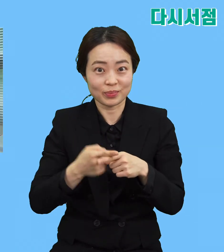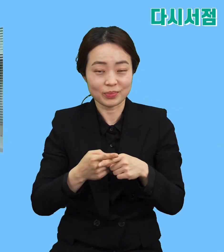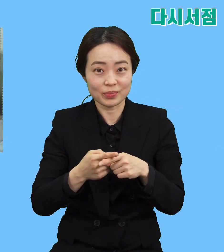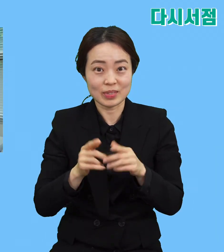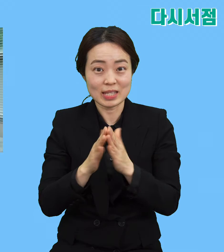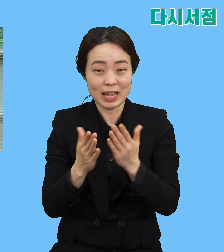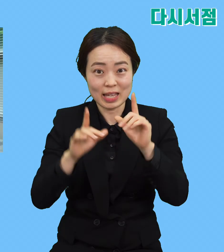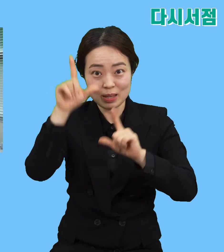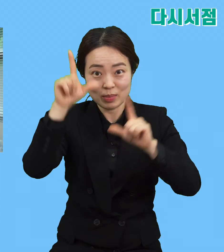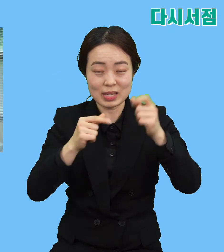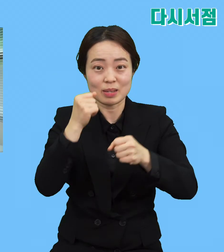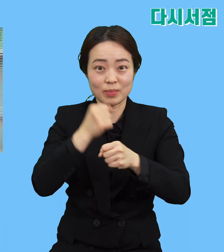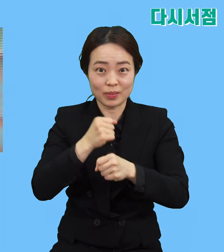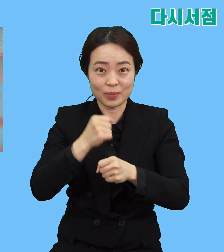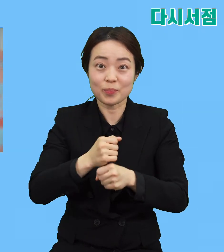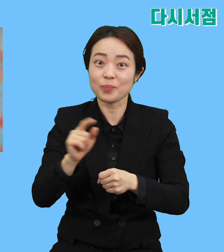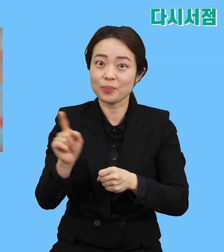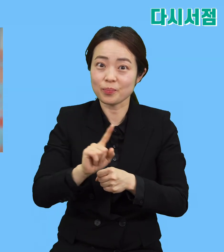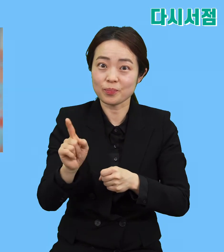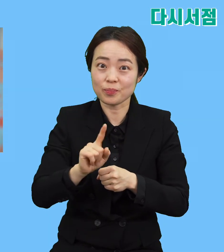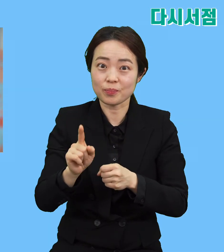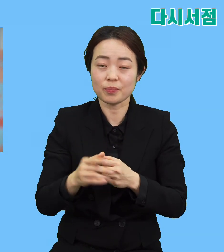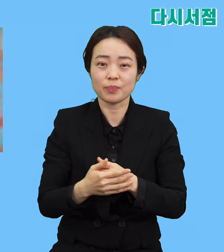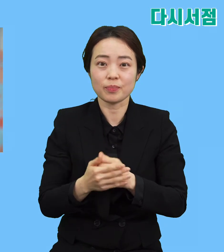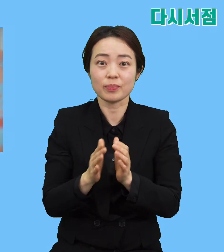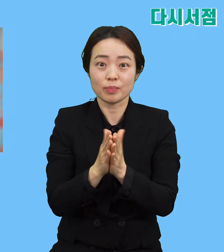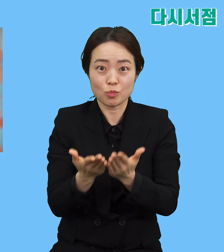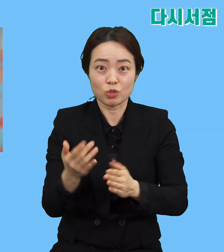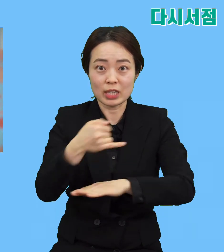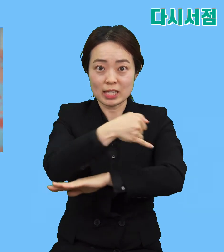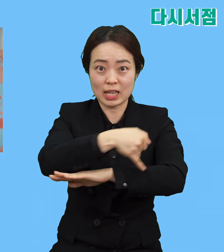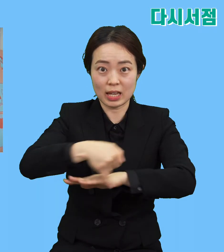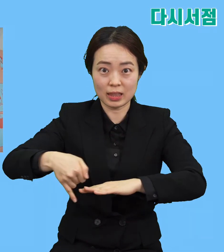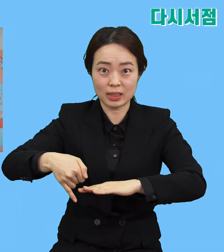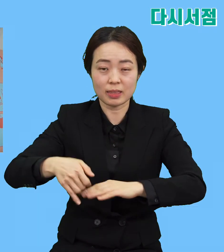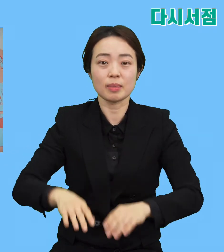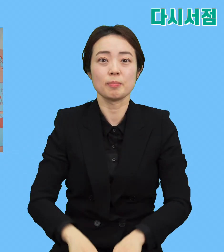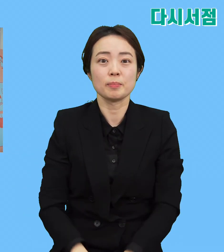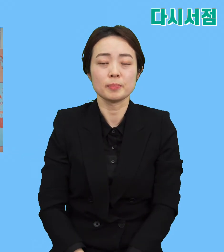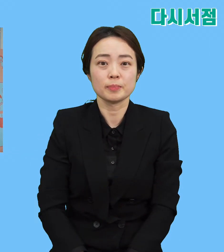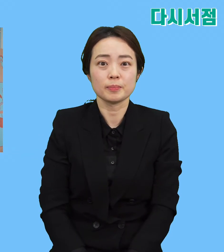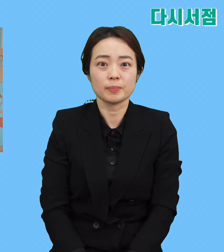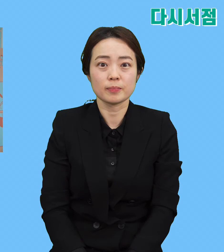책의 이미지를 만드는 일, 바로 북디자인입니다.